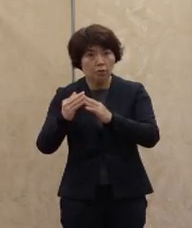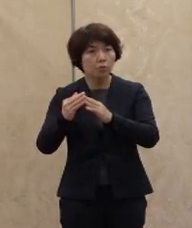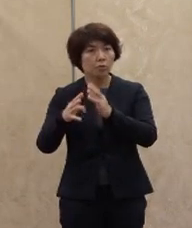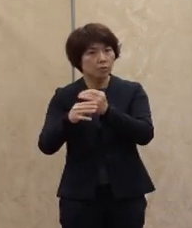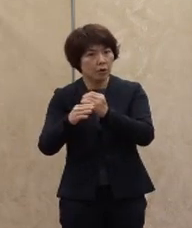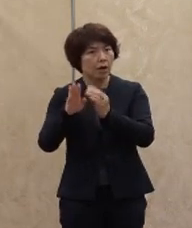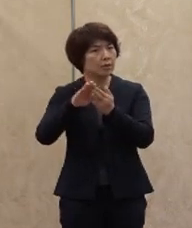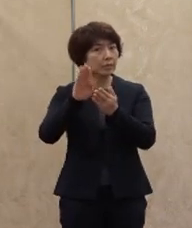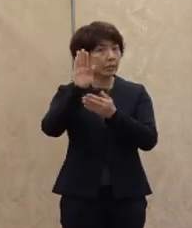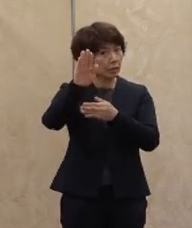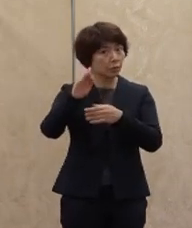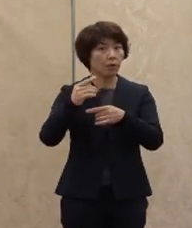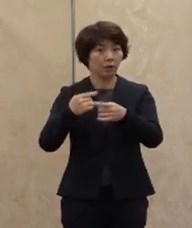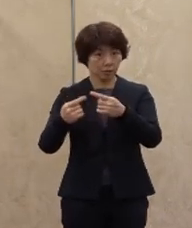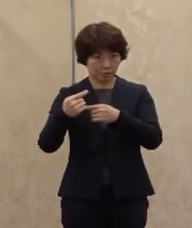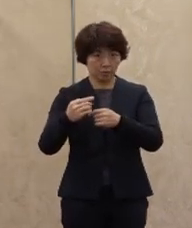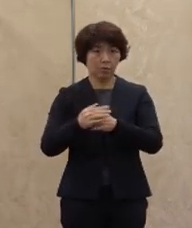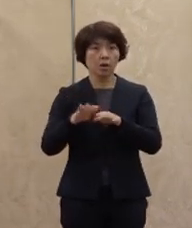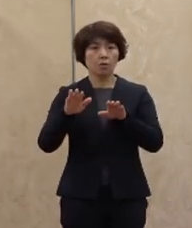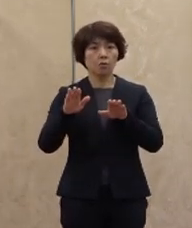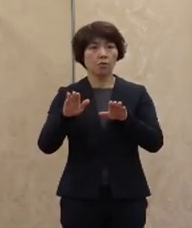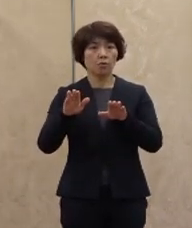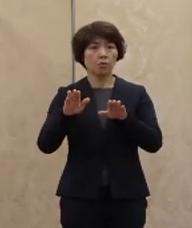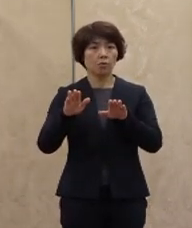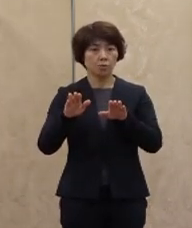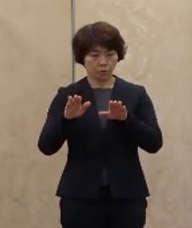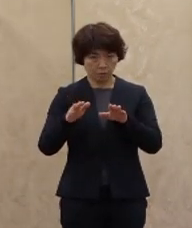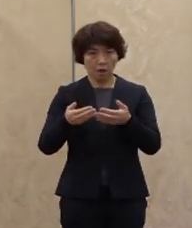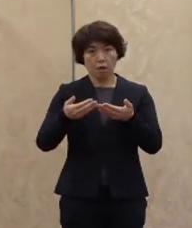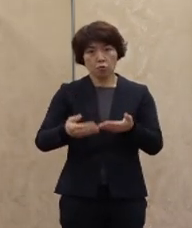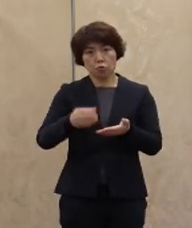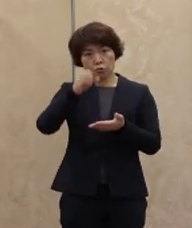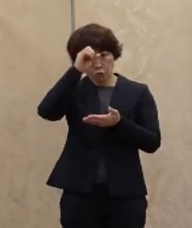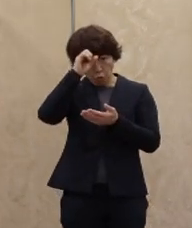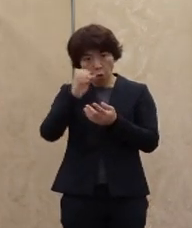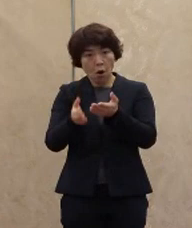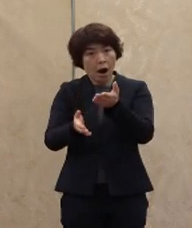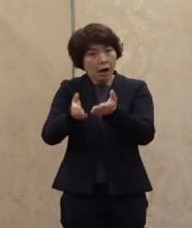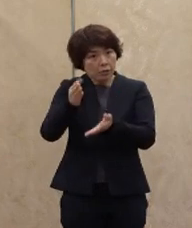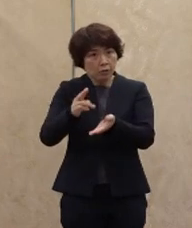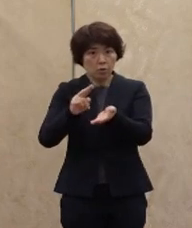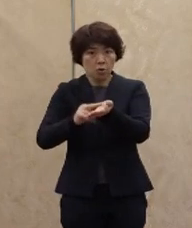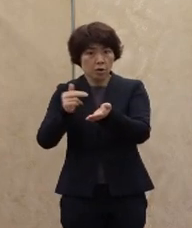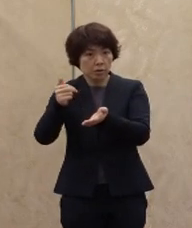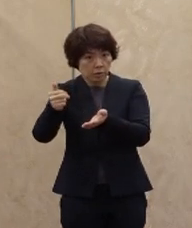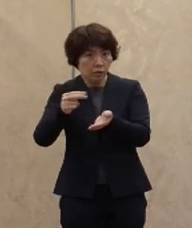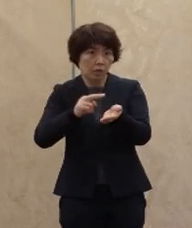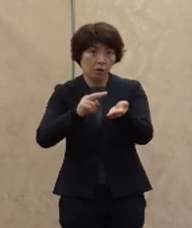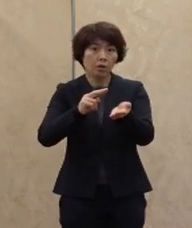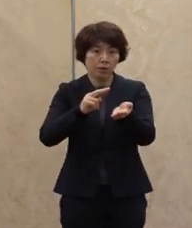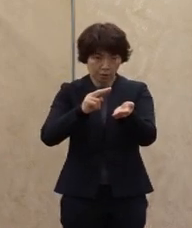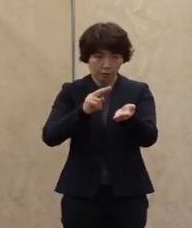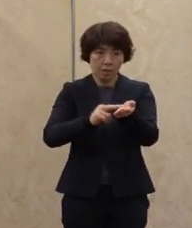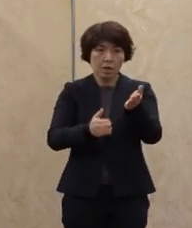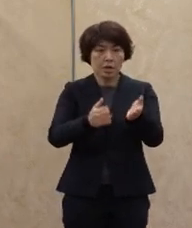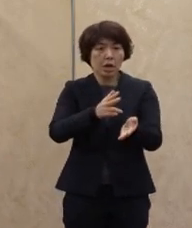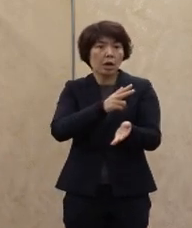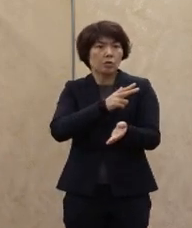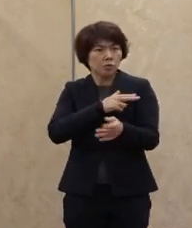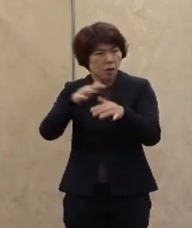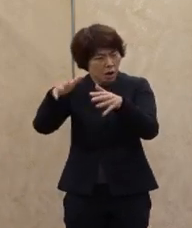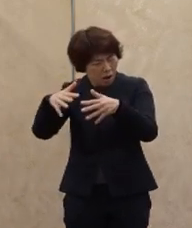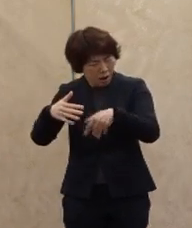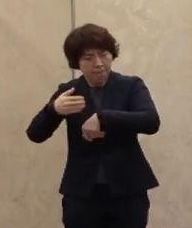ると思ってますし、まあ、今回も含めてそうですけど、重症を扱うお医者さん、看護師さんを集めるというのはものすごく大変な中で僕やりましたから